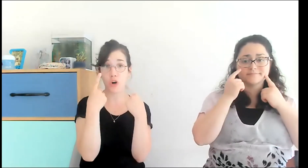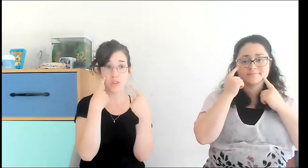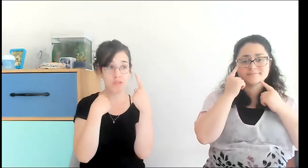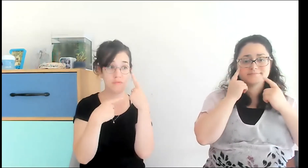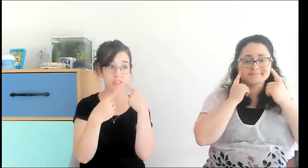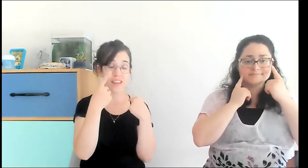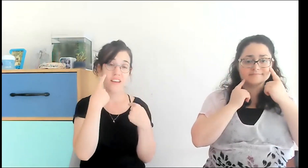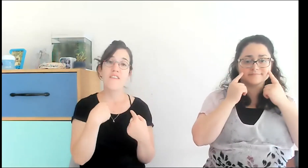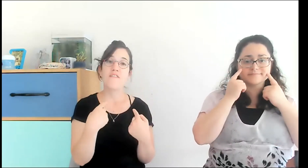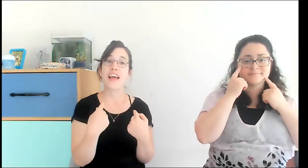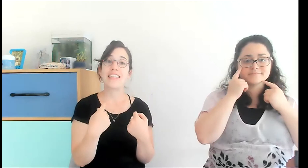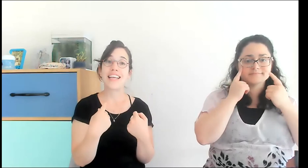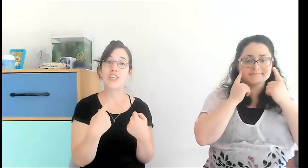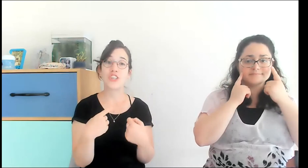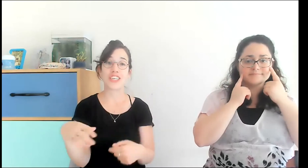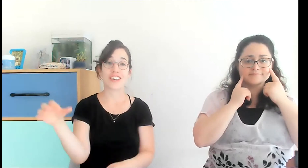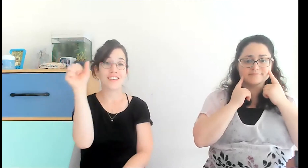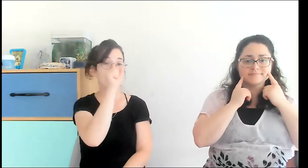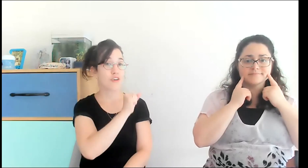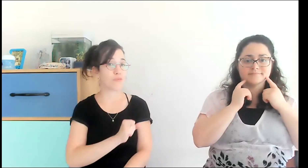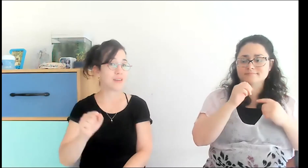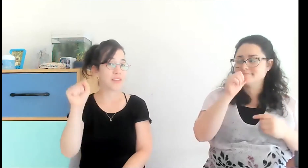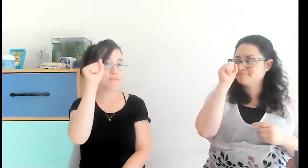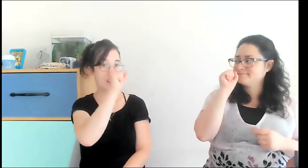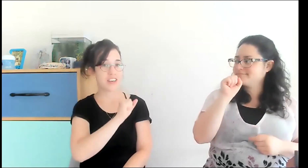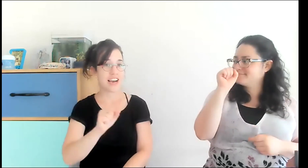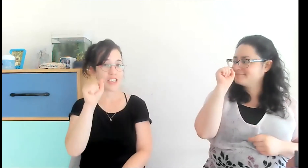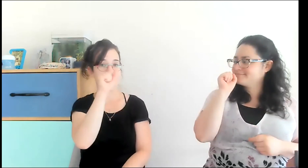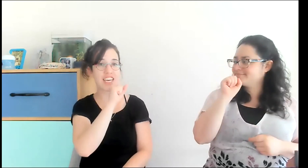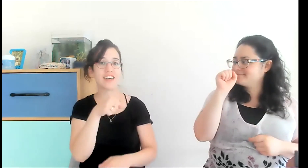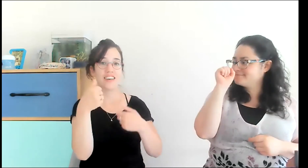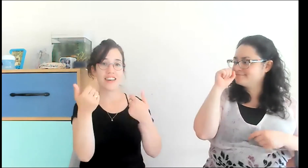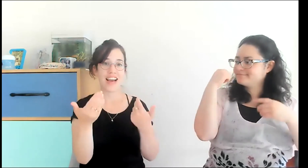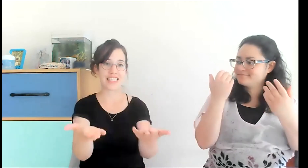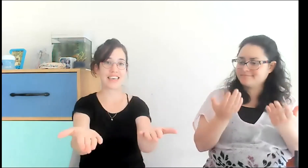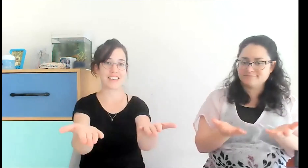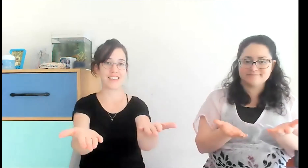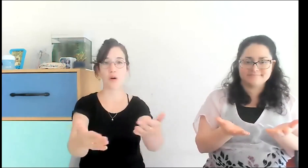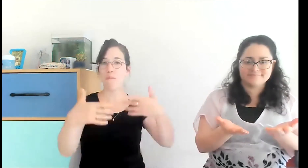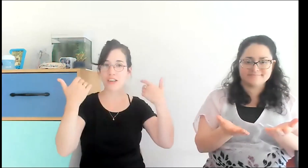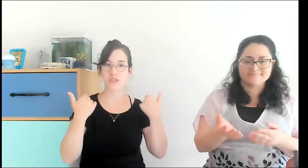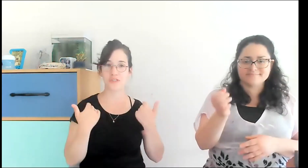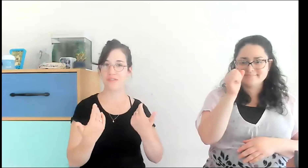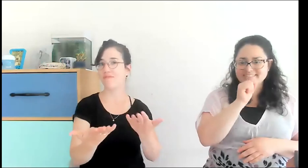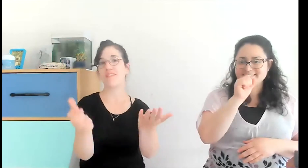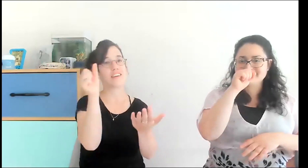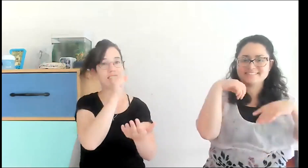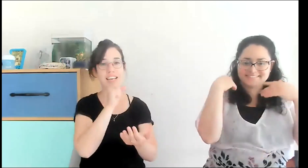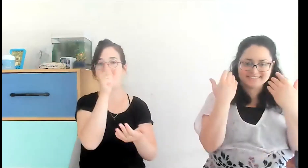לבכות, ועל זה השיר. אנחנו מסמנים על השיר הזה. אנחנו ממש... זה השיר